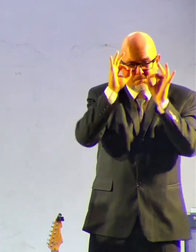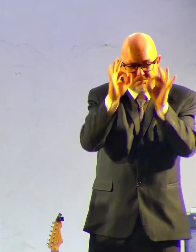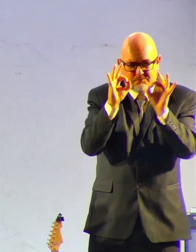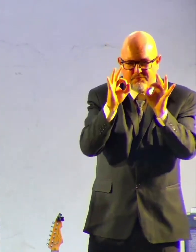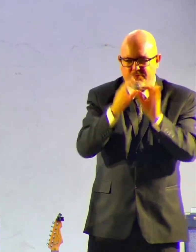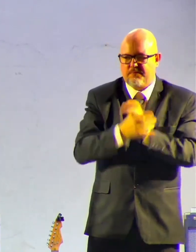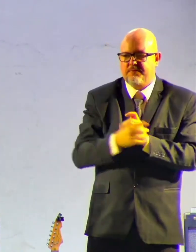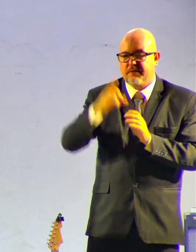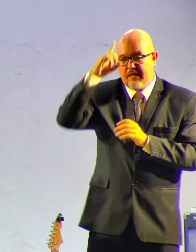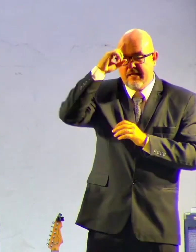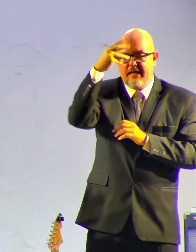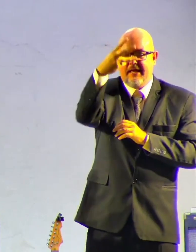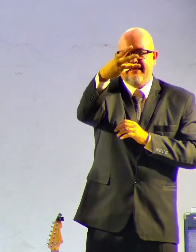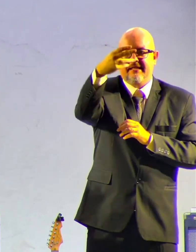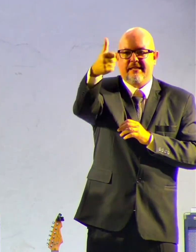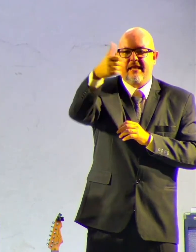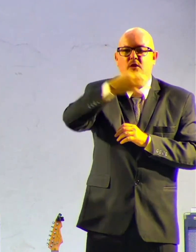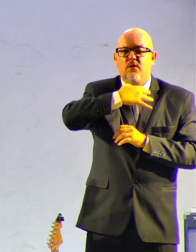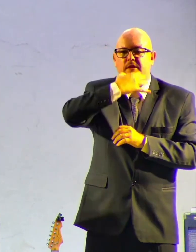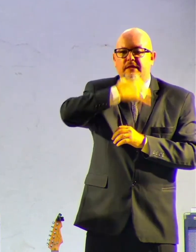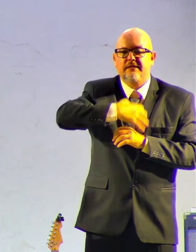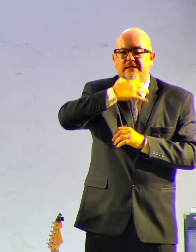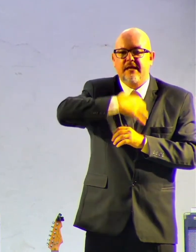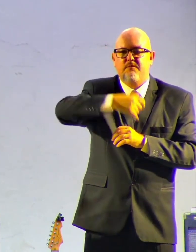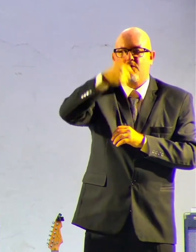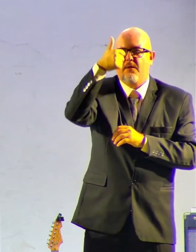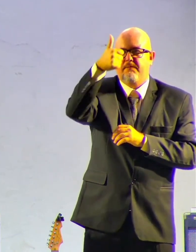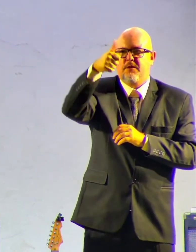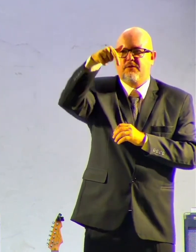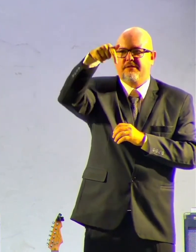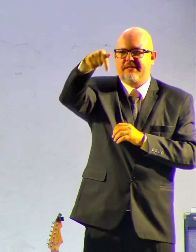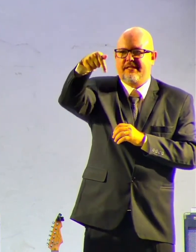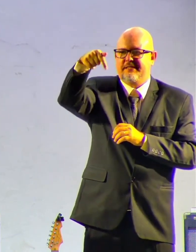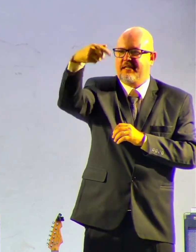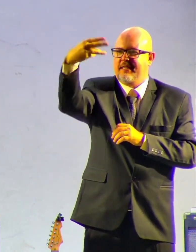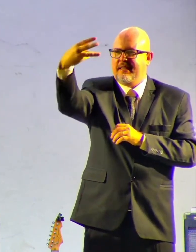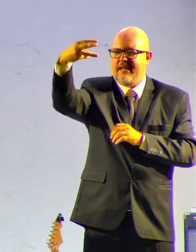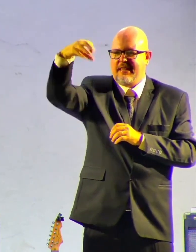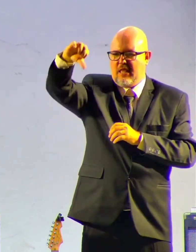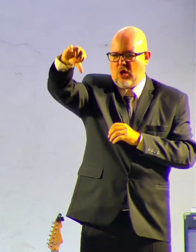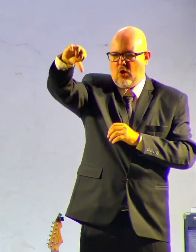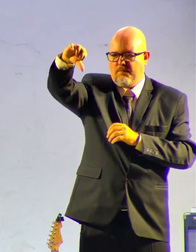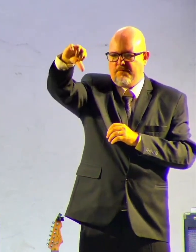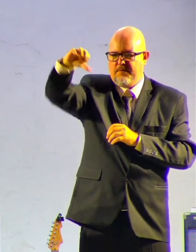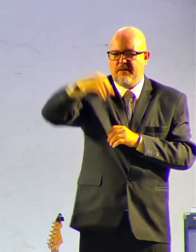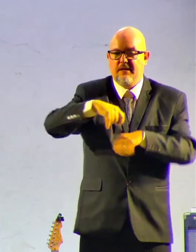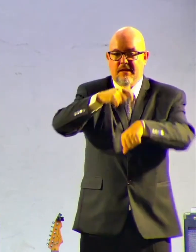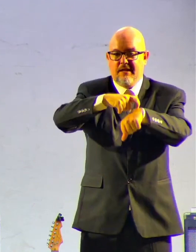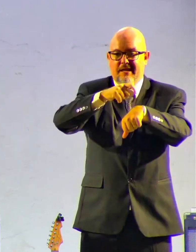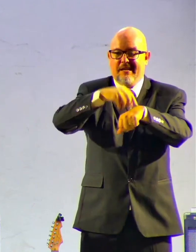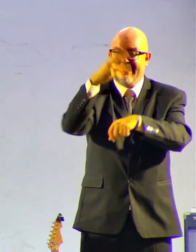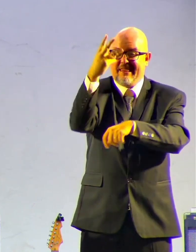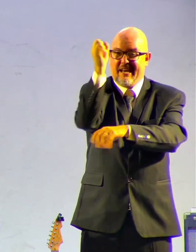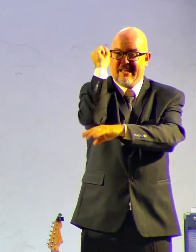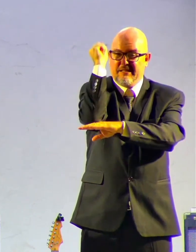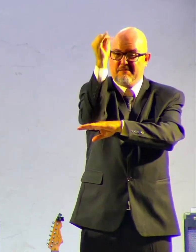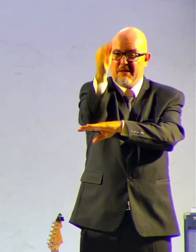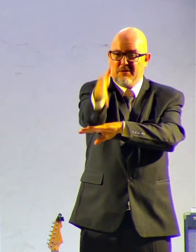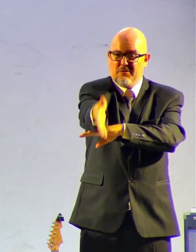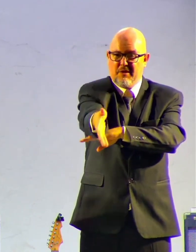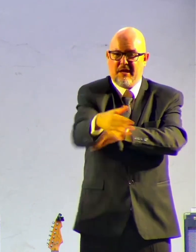exatamente no dia 31 de dezembro de 1739, às 3 horas da